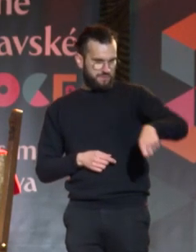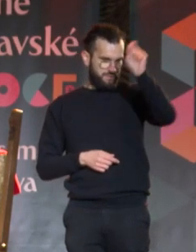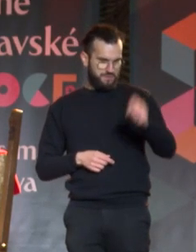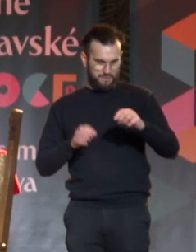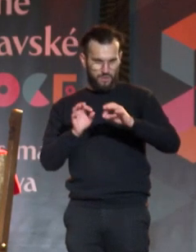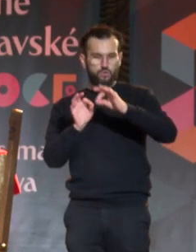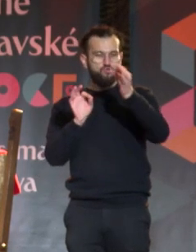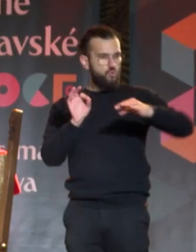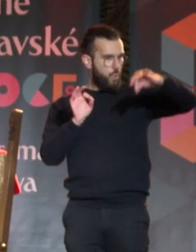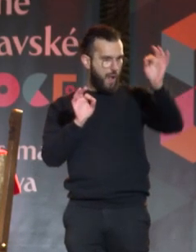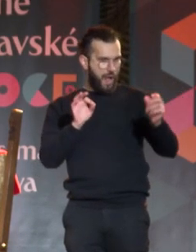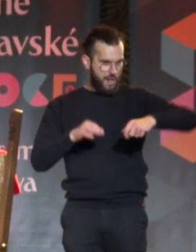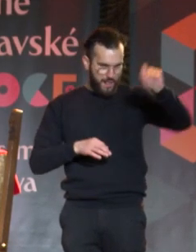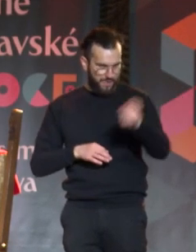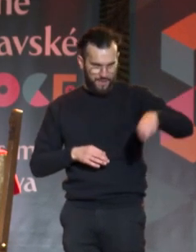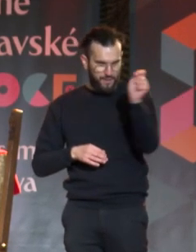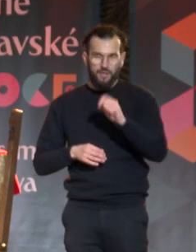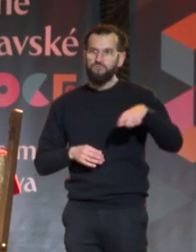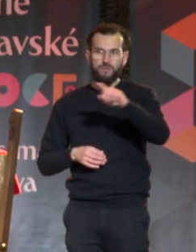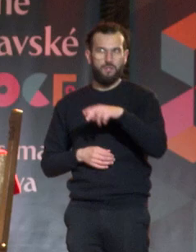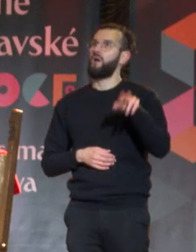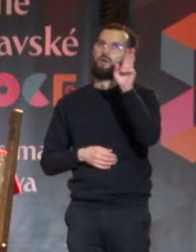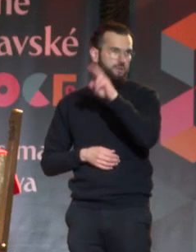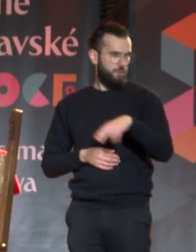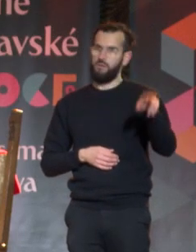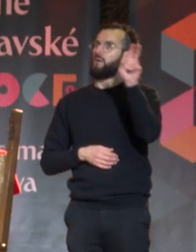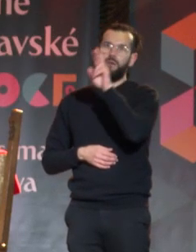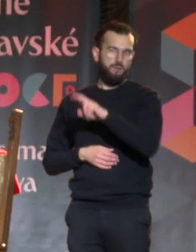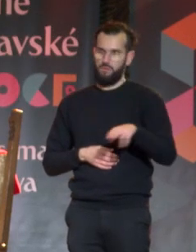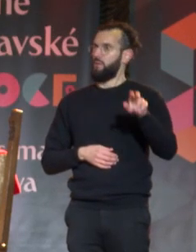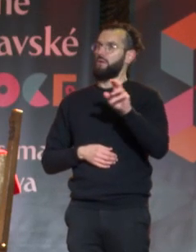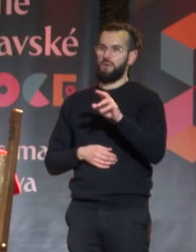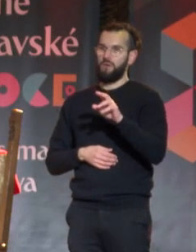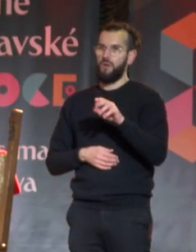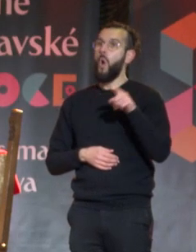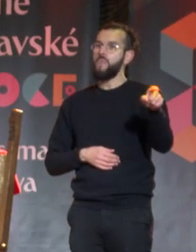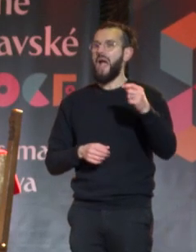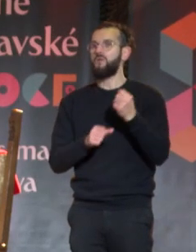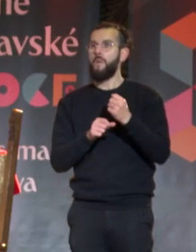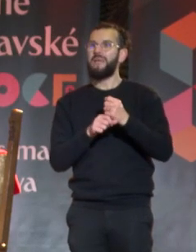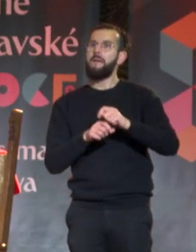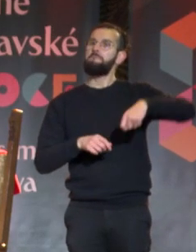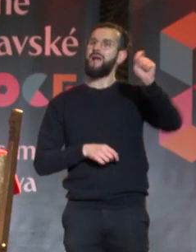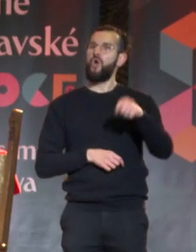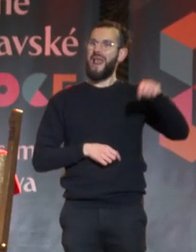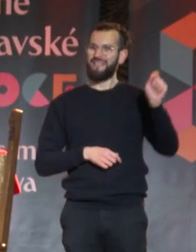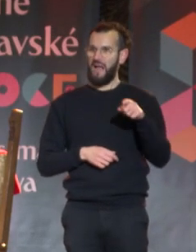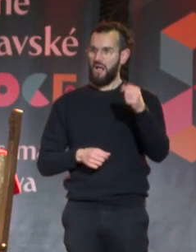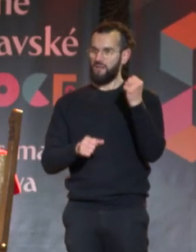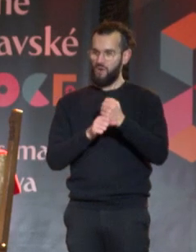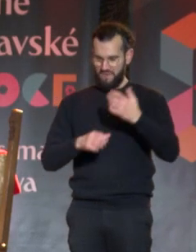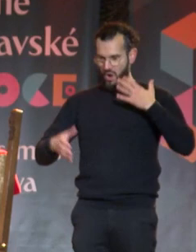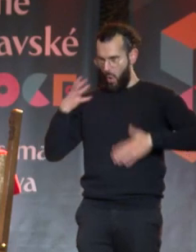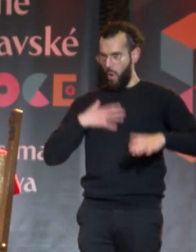také obrátky, až sa všetkým zakrúti hlava. Ernestína je mažoretka. Chodí oblečená v